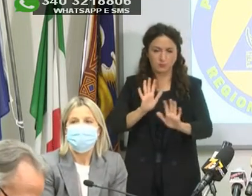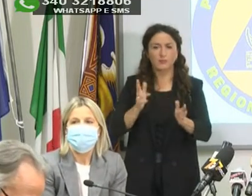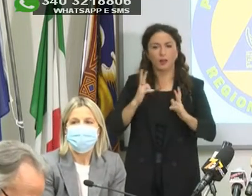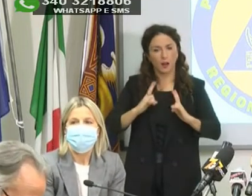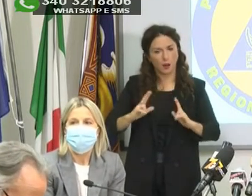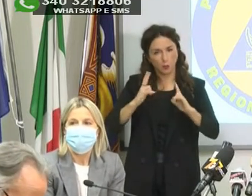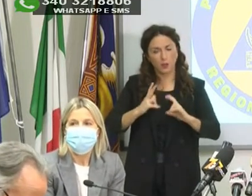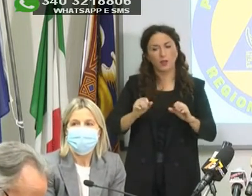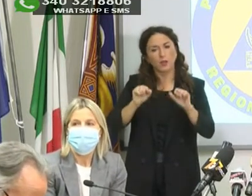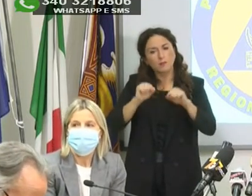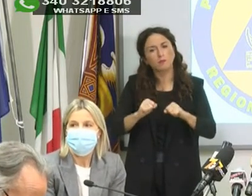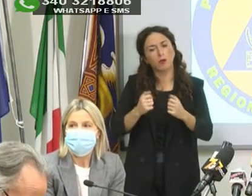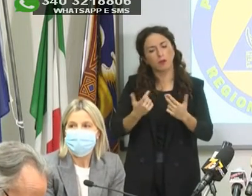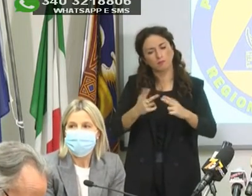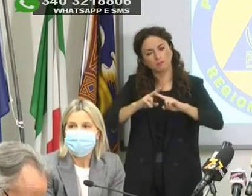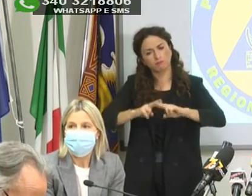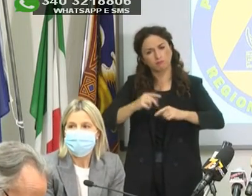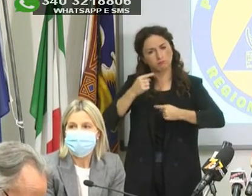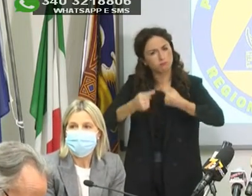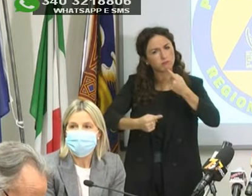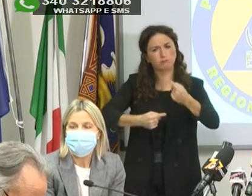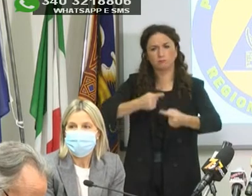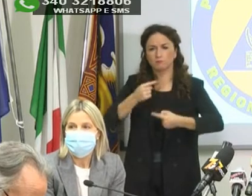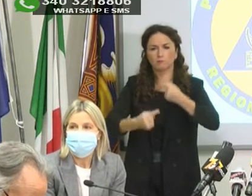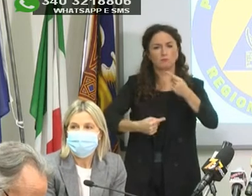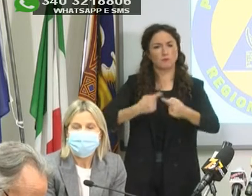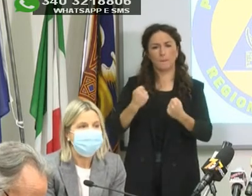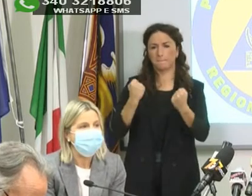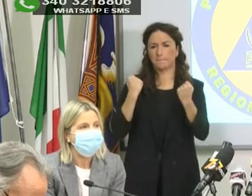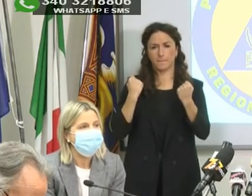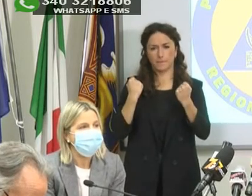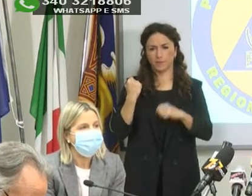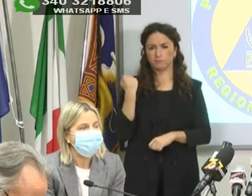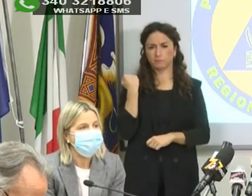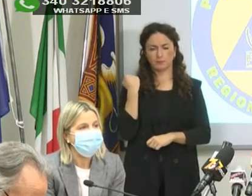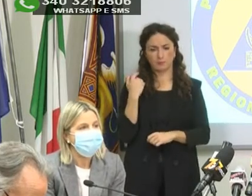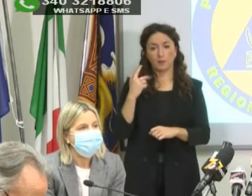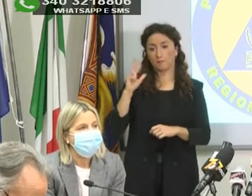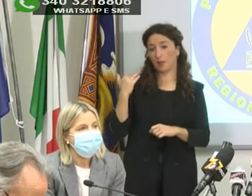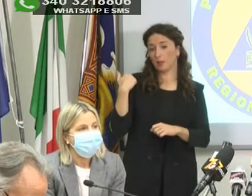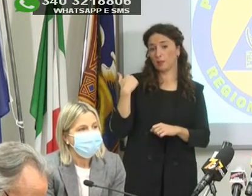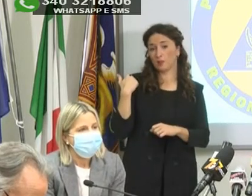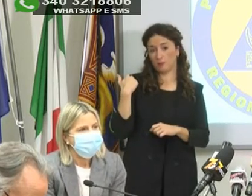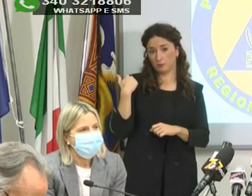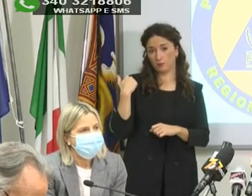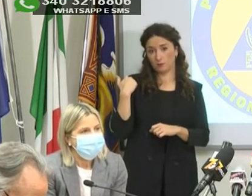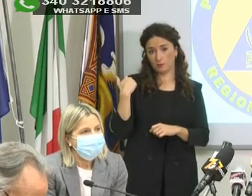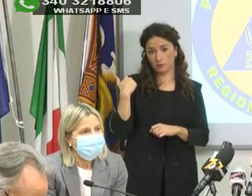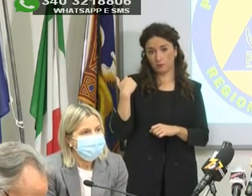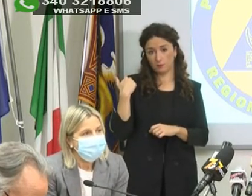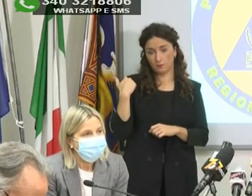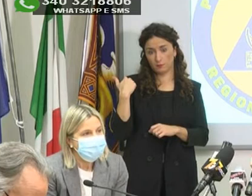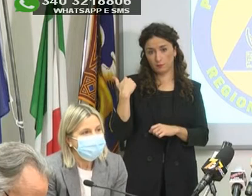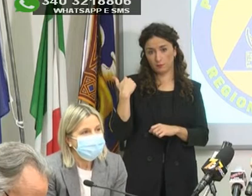dire che possiamo tenere per giorni e giorni ancora. Cioè, vi ricordo che marzo è arrivato 2004, 8,